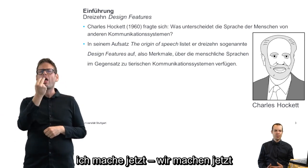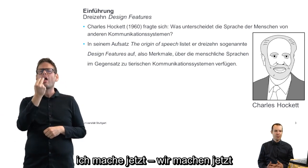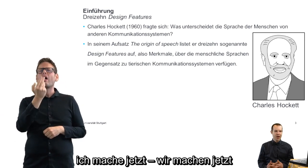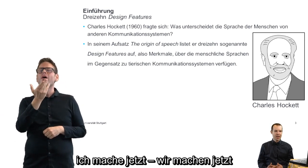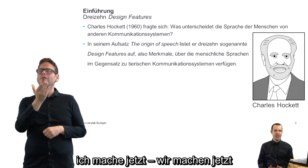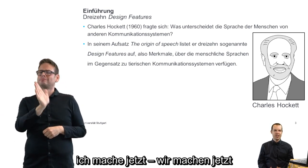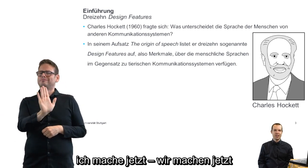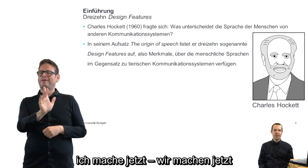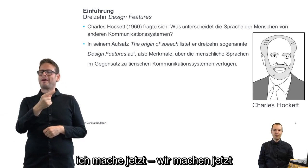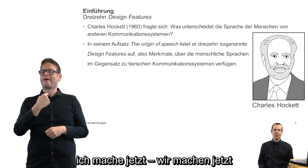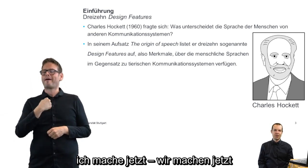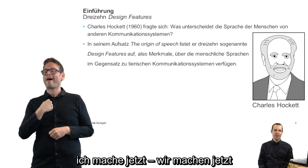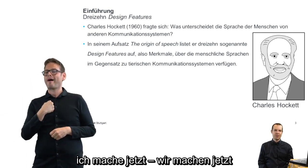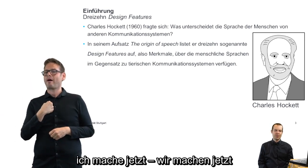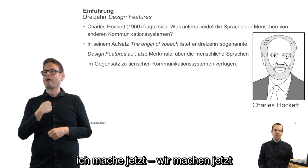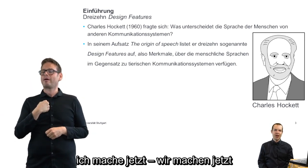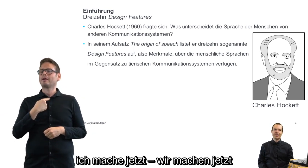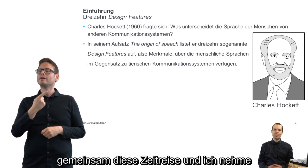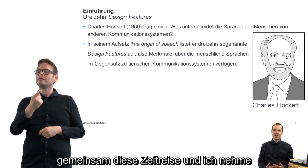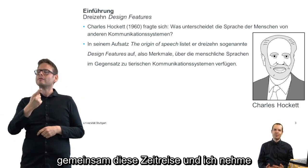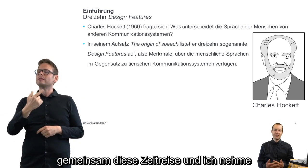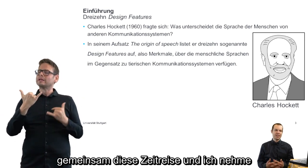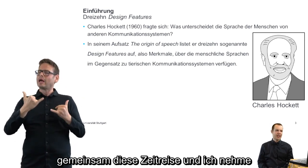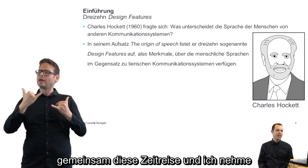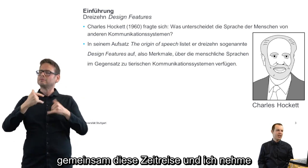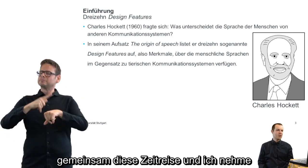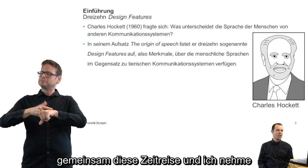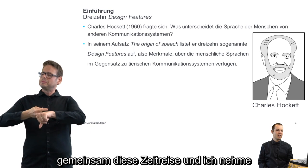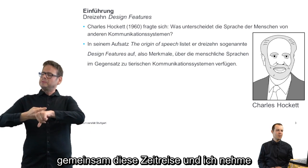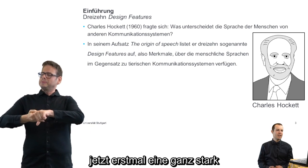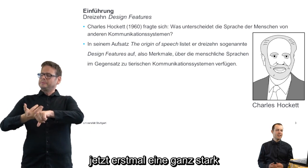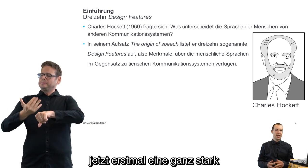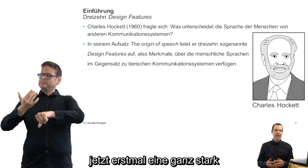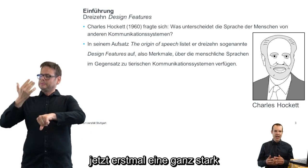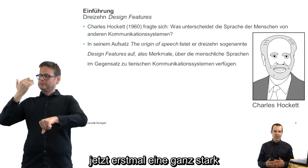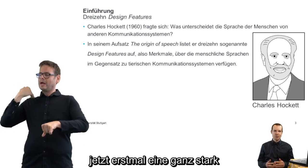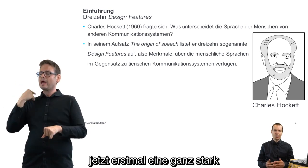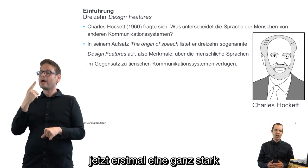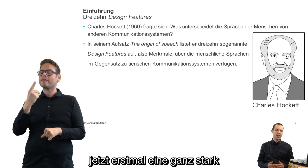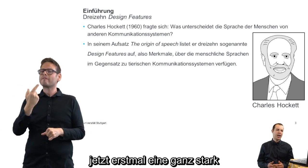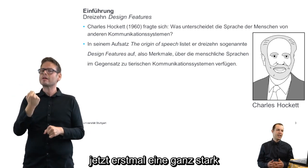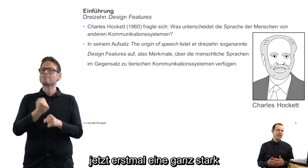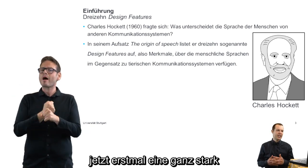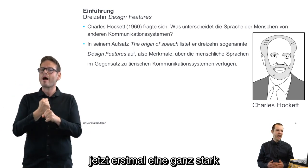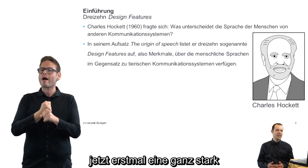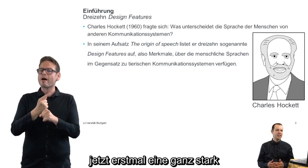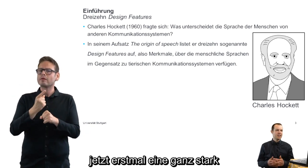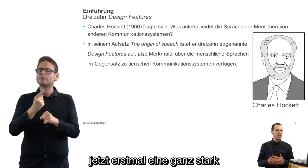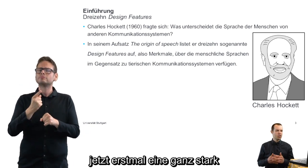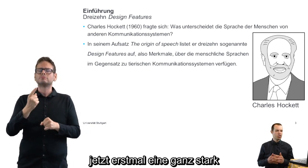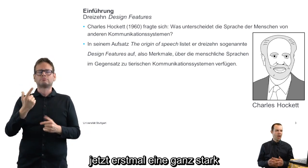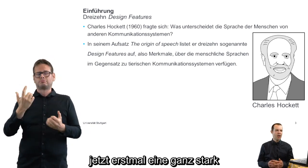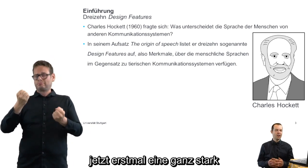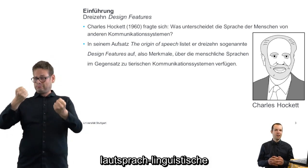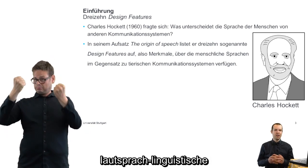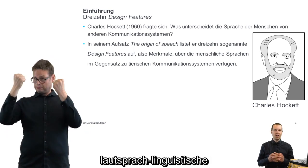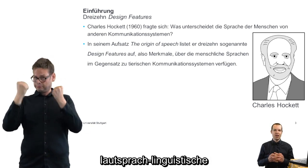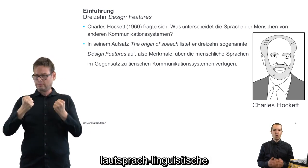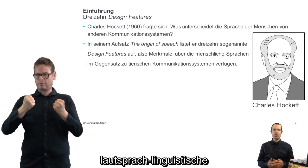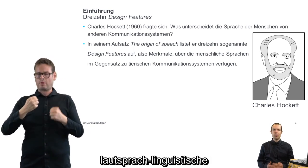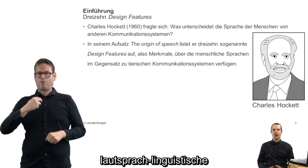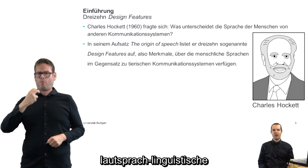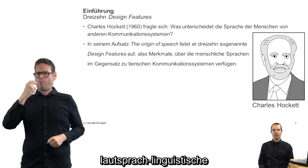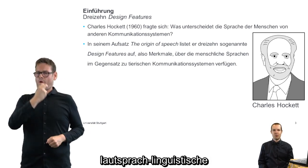wir machen jetzt gemeinsam diese Zeitreise und ich nehme jetzt erstmal eine ganz stark